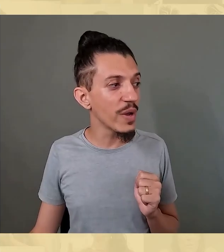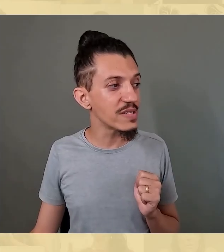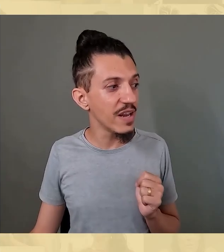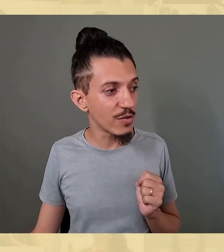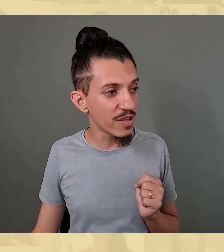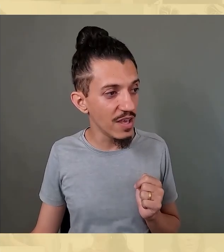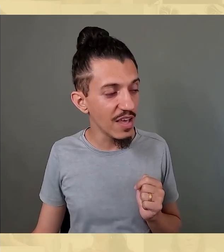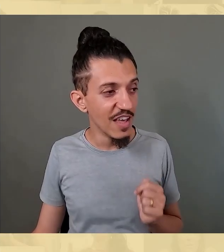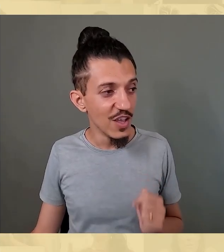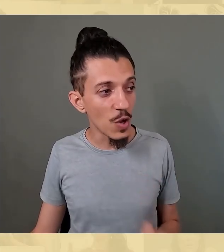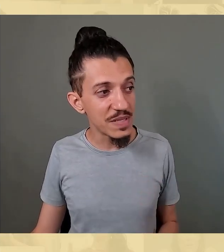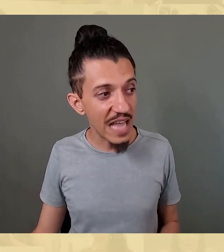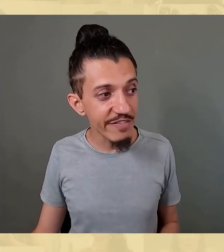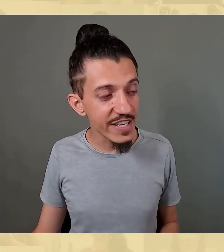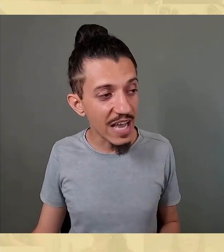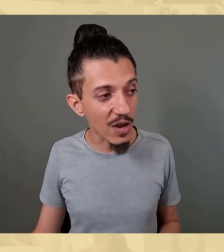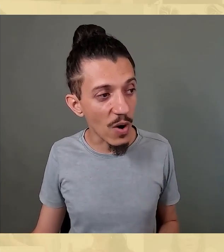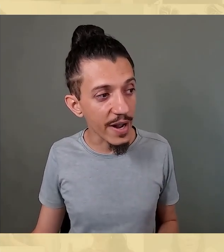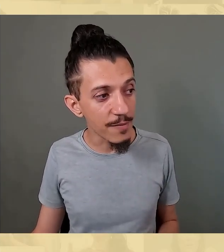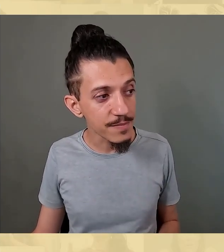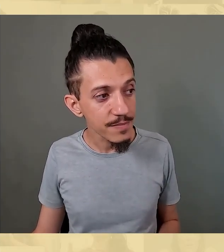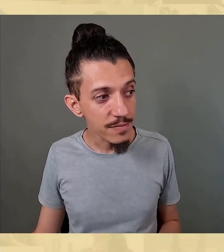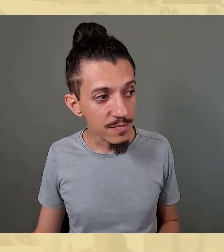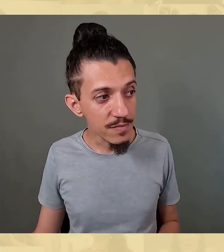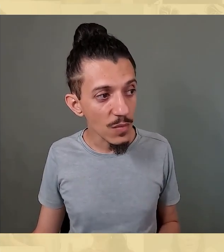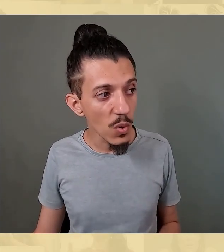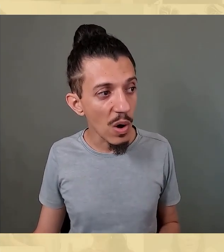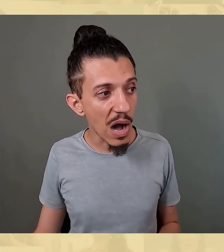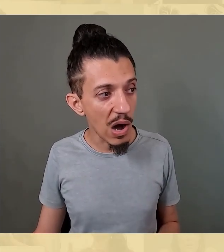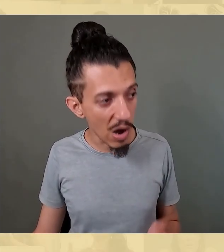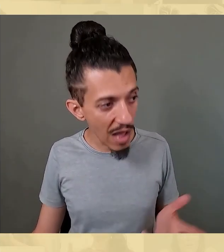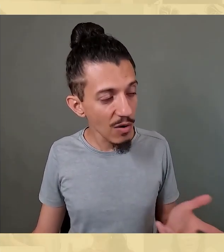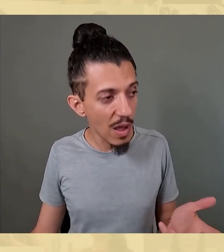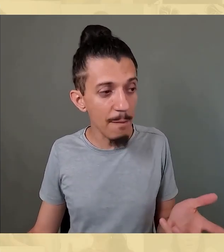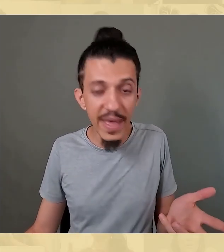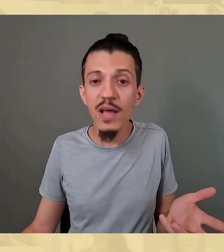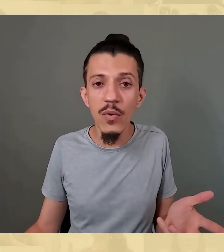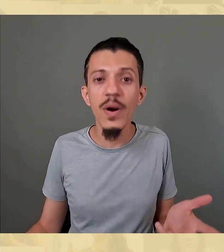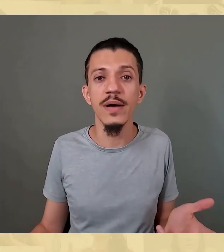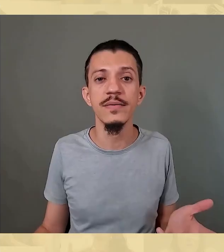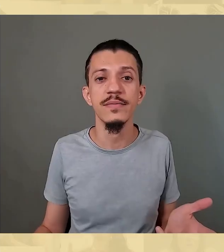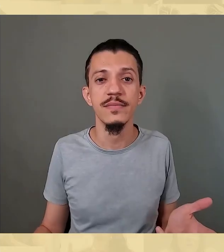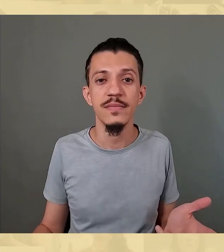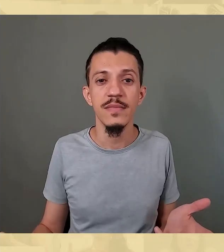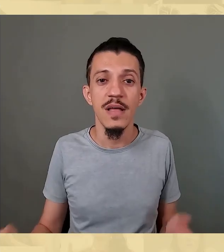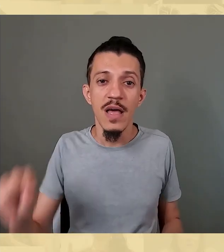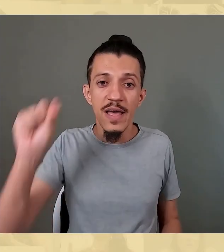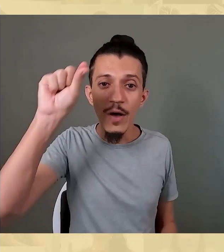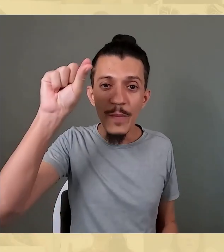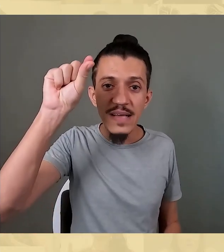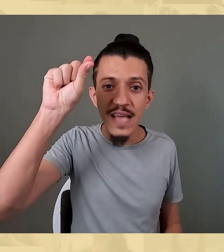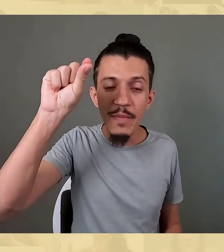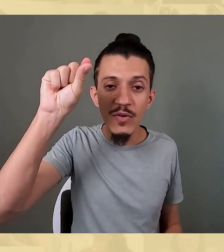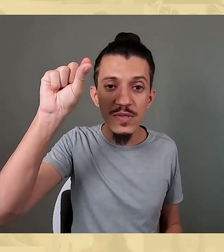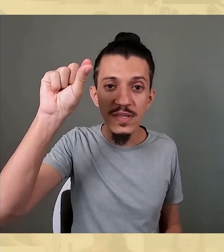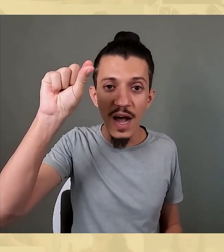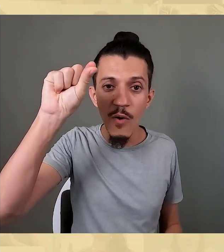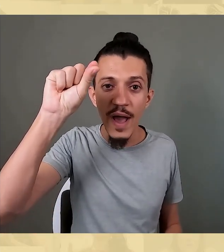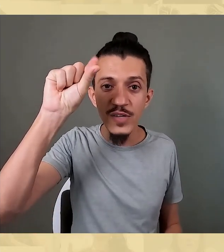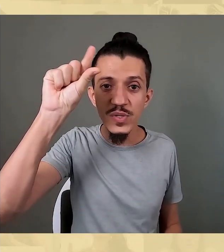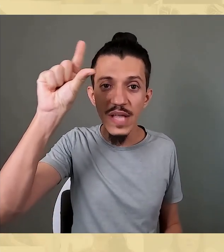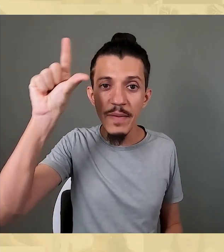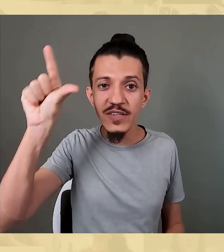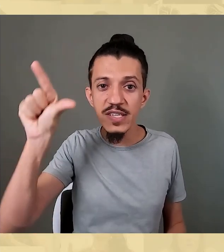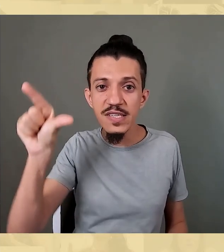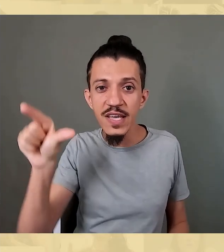lua escrito aqui e observa aqui agora a meia-lua. Então percebe que o sinal